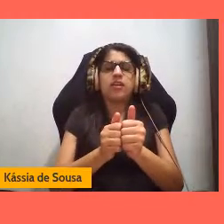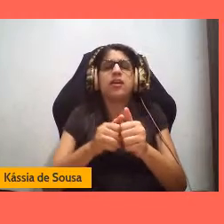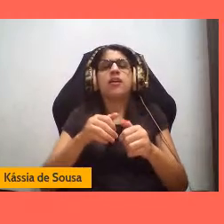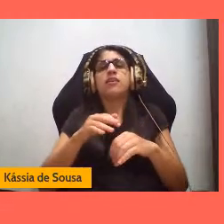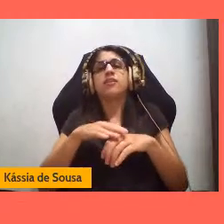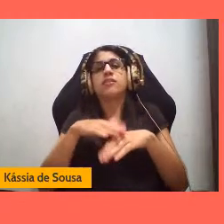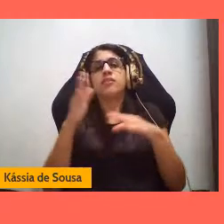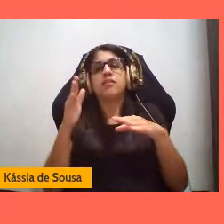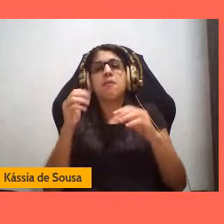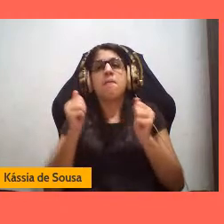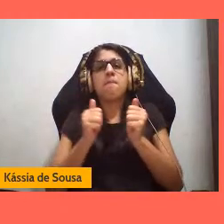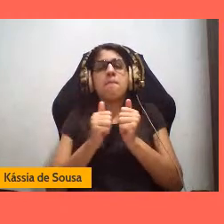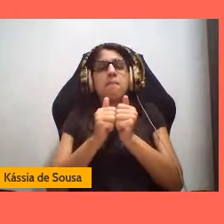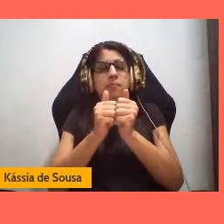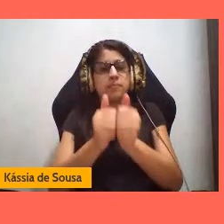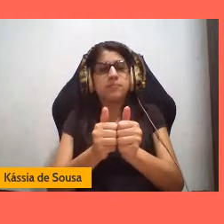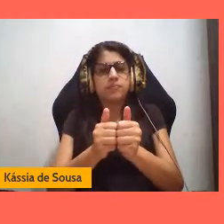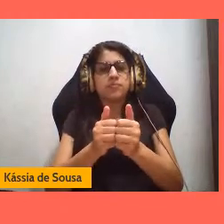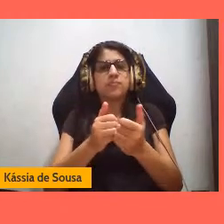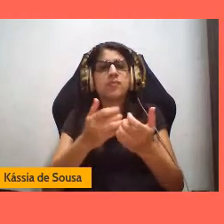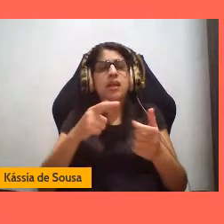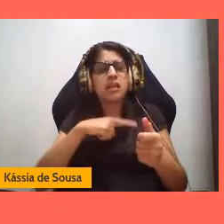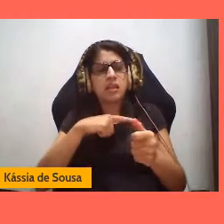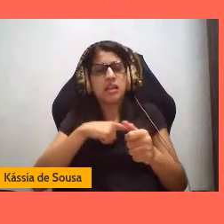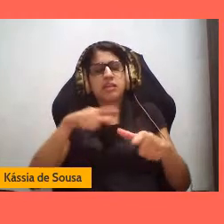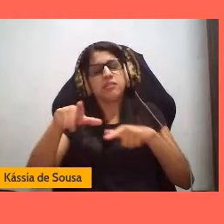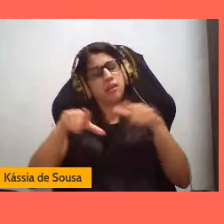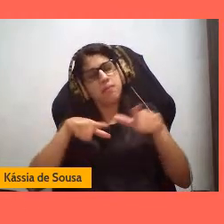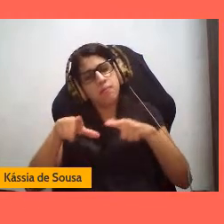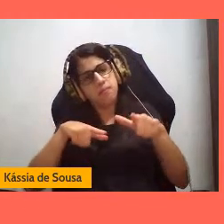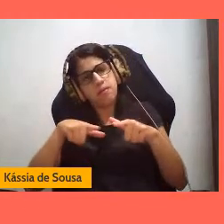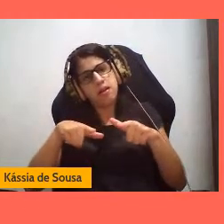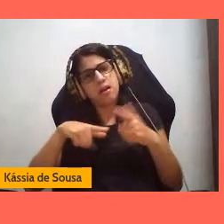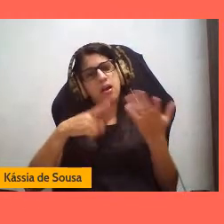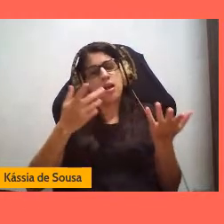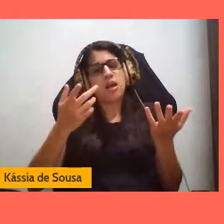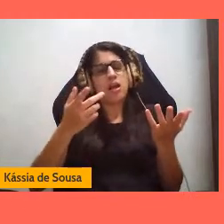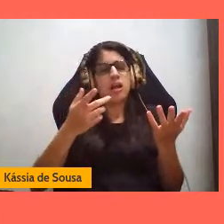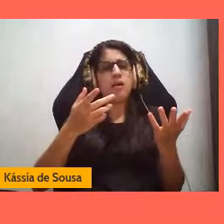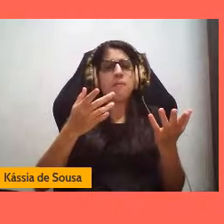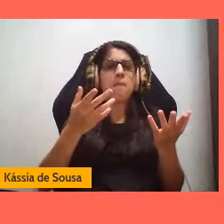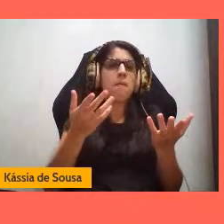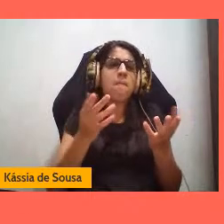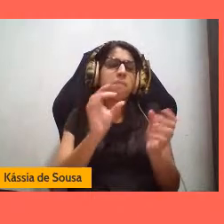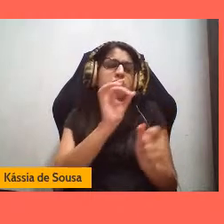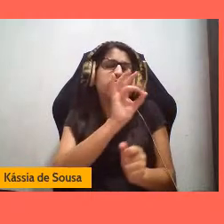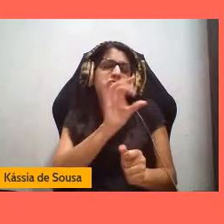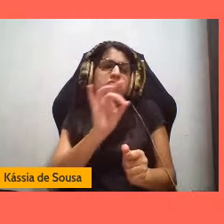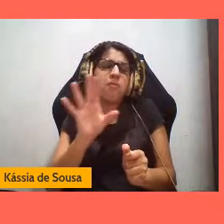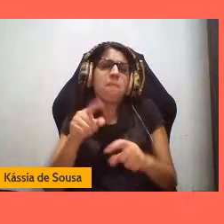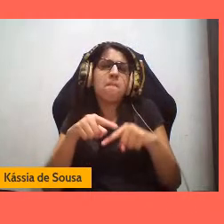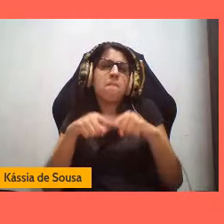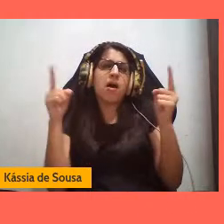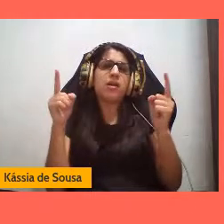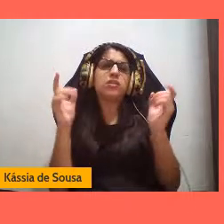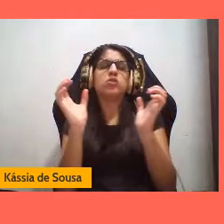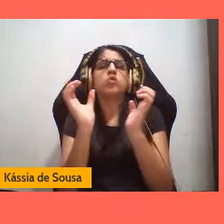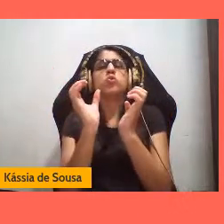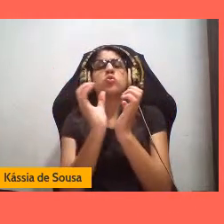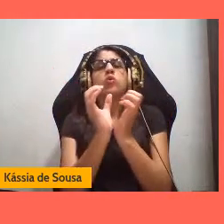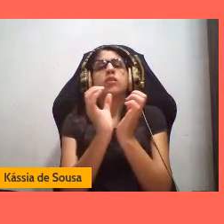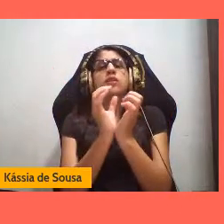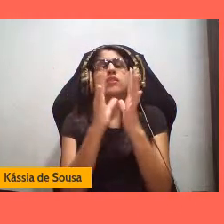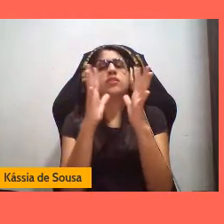tem um centro realmente, esse trabalho assim, não personalizado, personificado, né, mas coletivo, né, daquilo